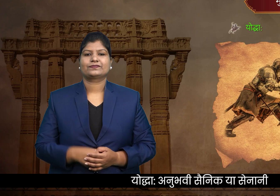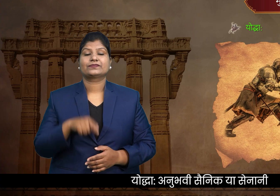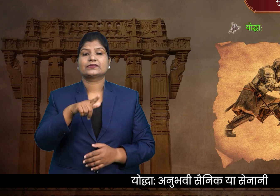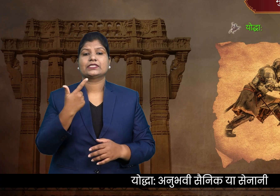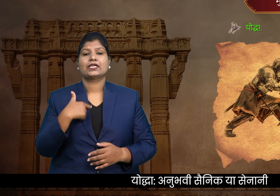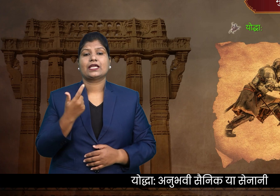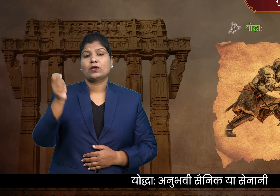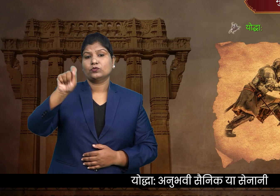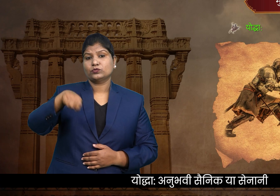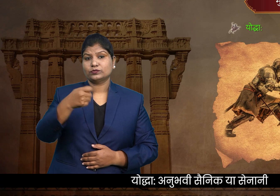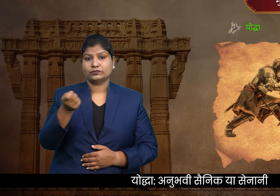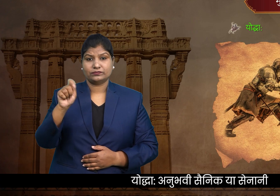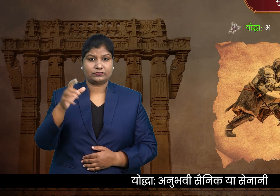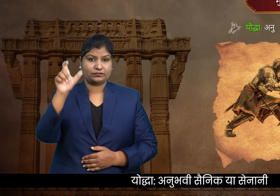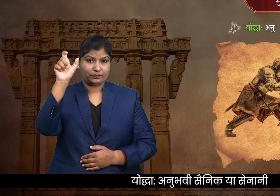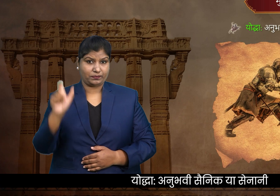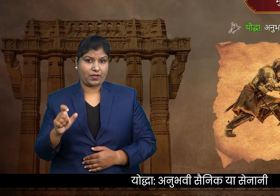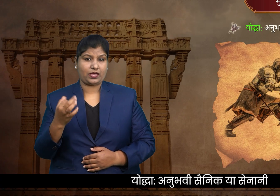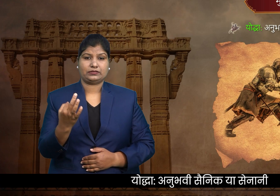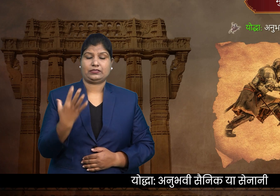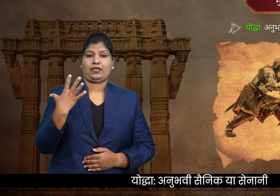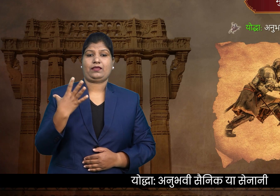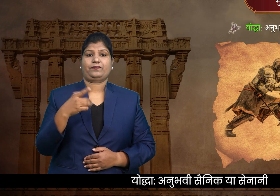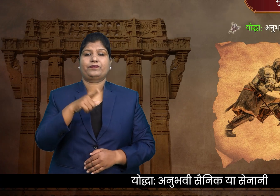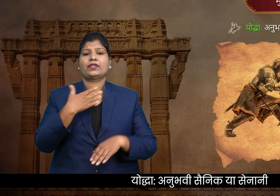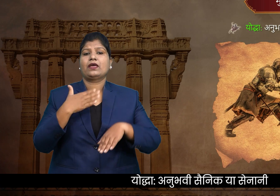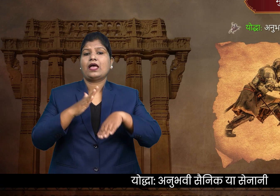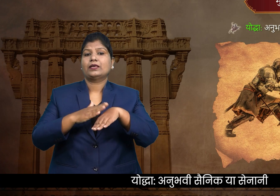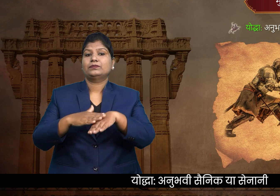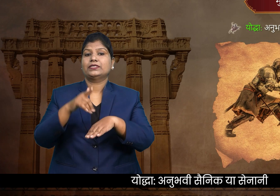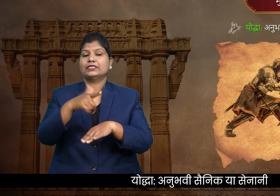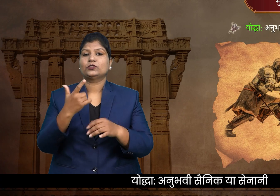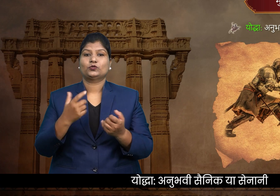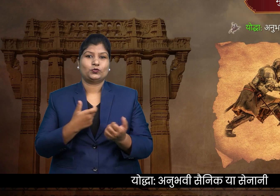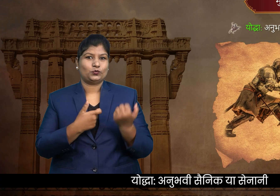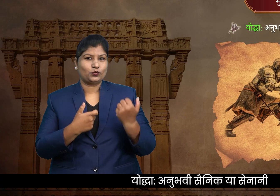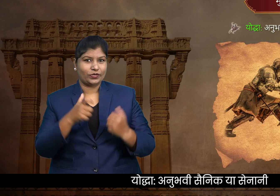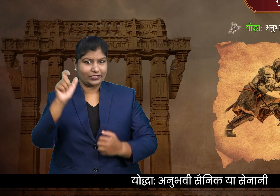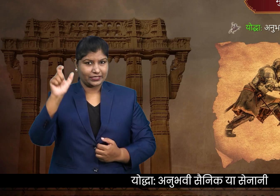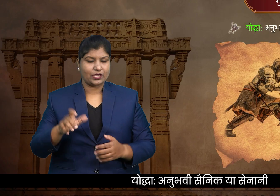योद्धा, अनुभवी सैनिक या सेनानी।